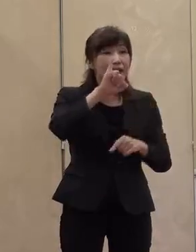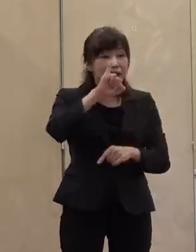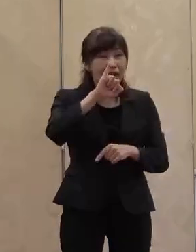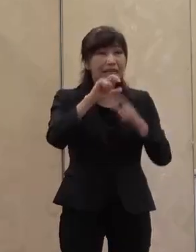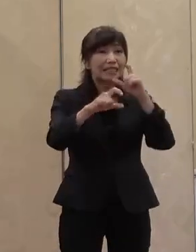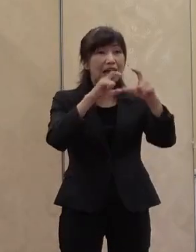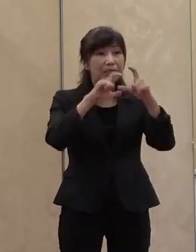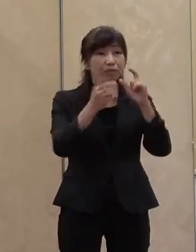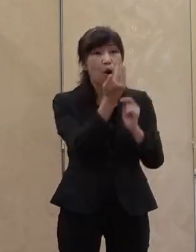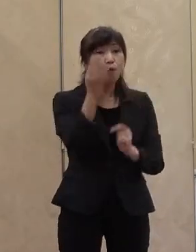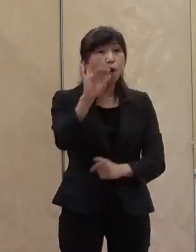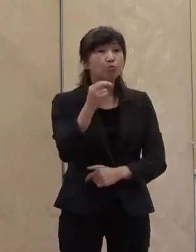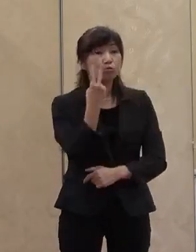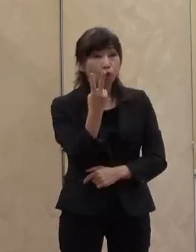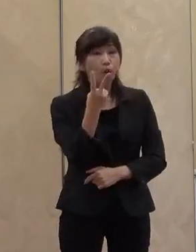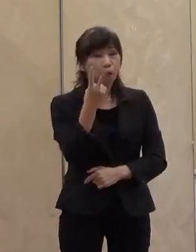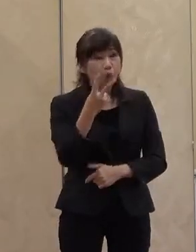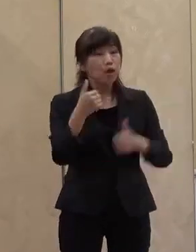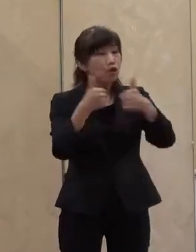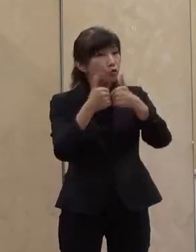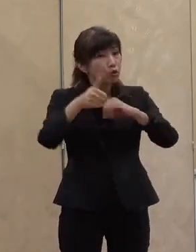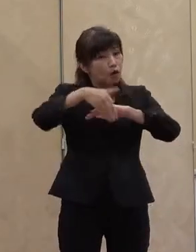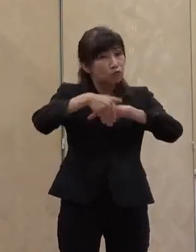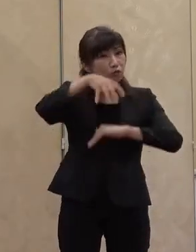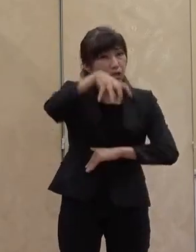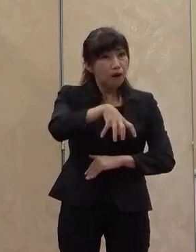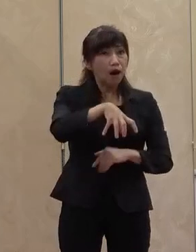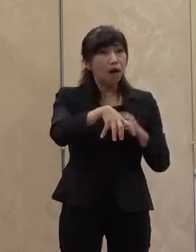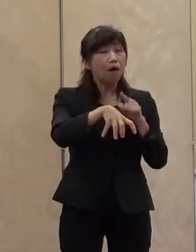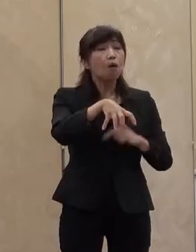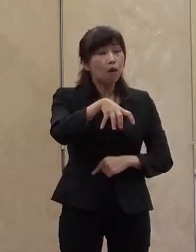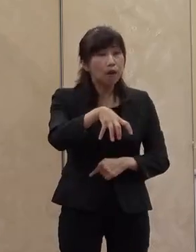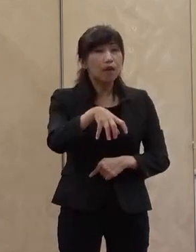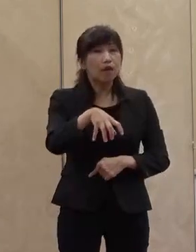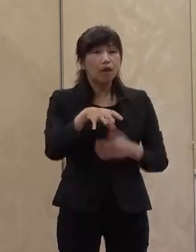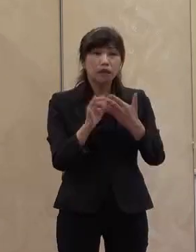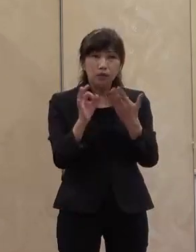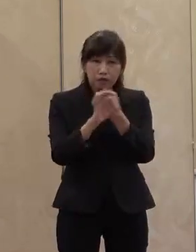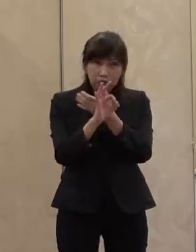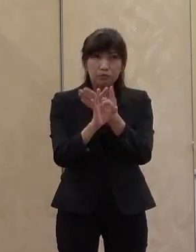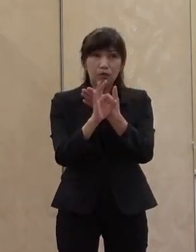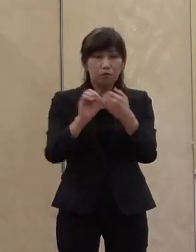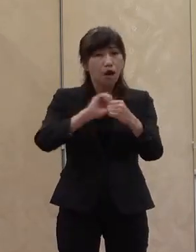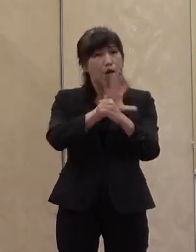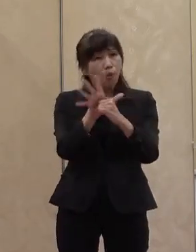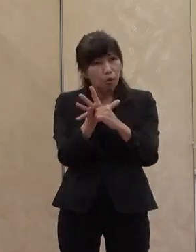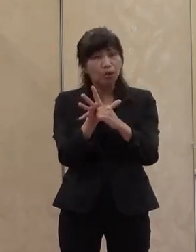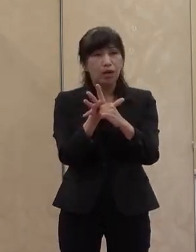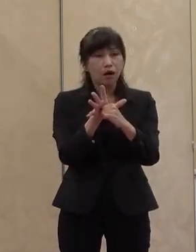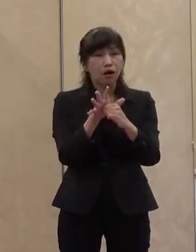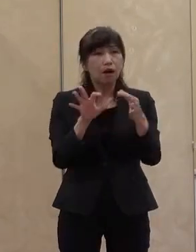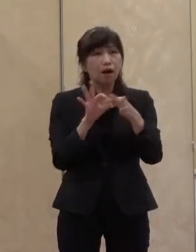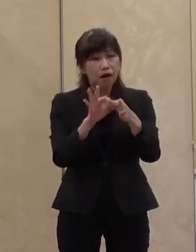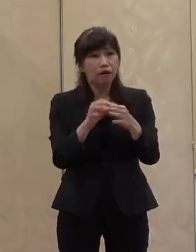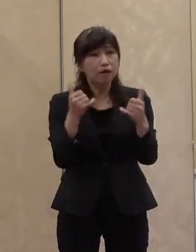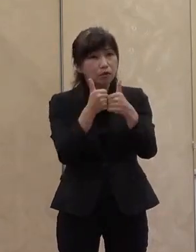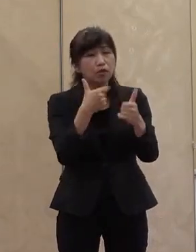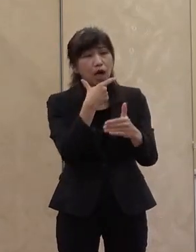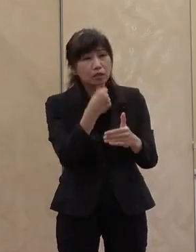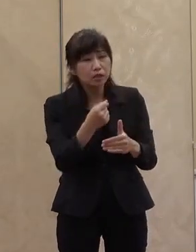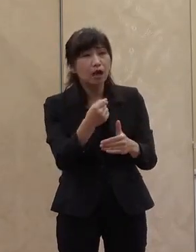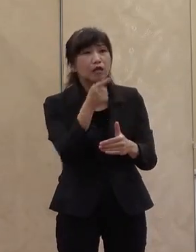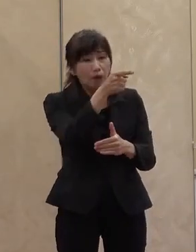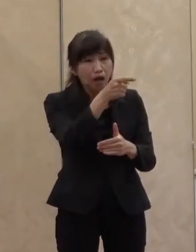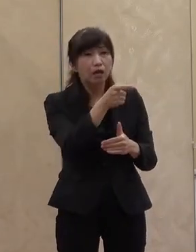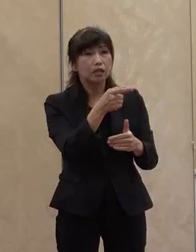。コロナ関連の相談なんかでも今は、コールセンターに直接電話、あるいは新型コロナの受